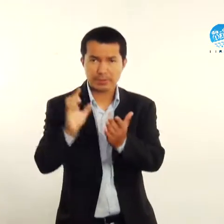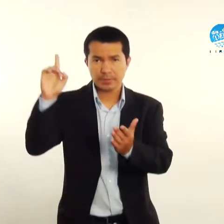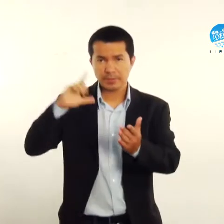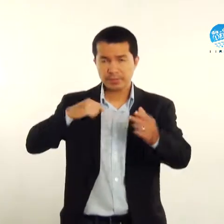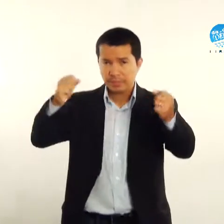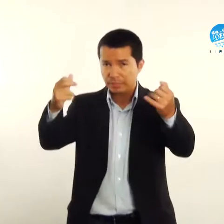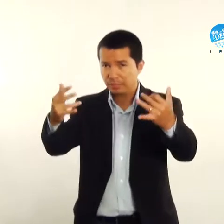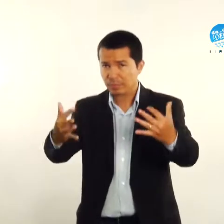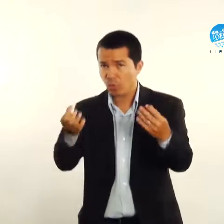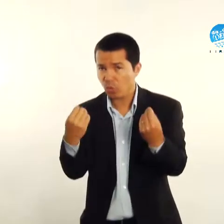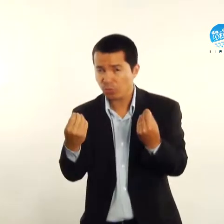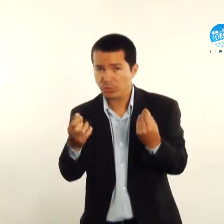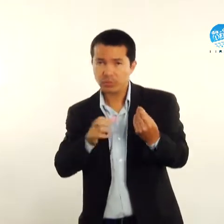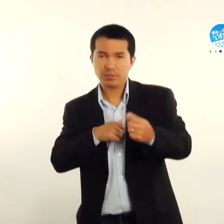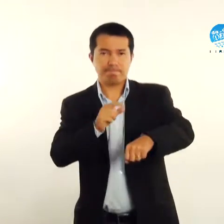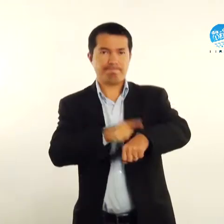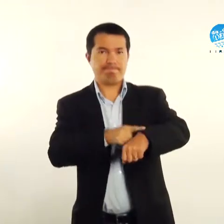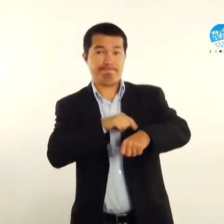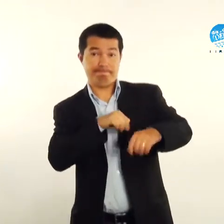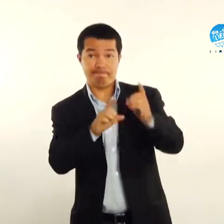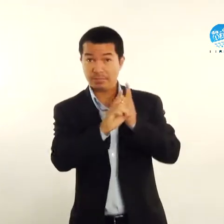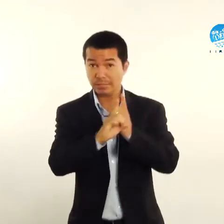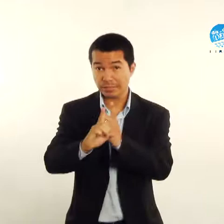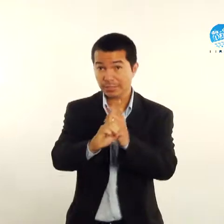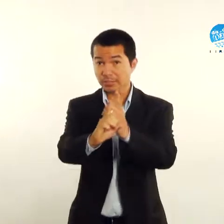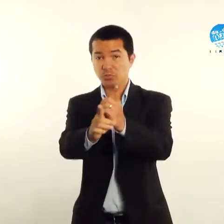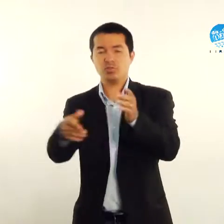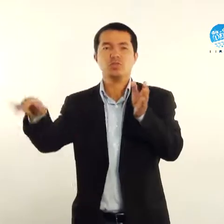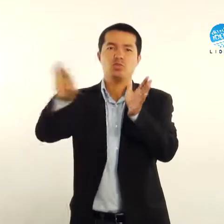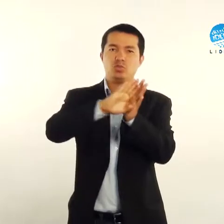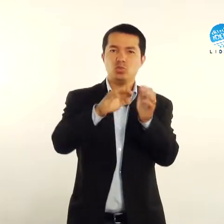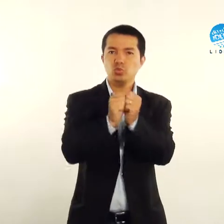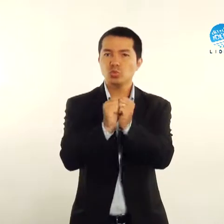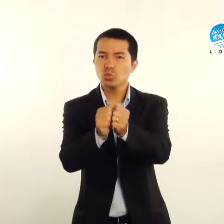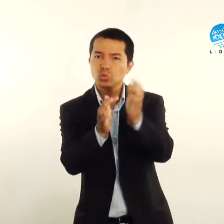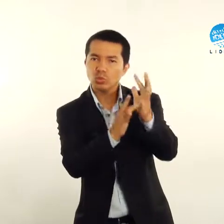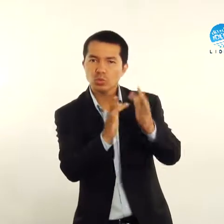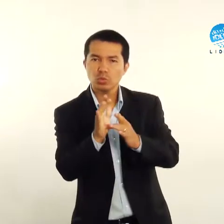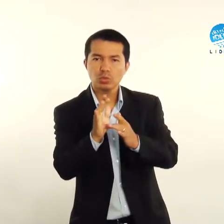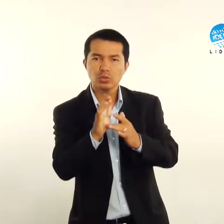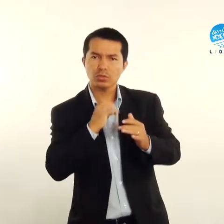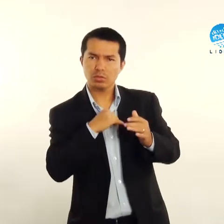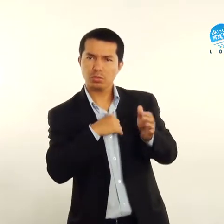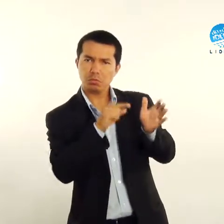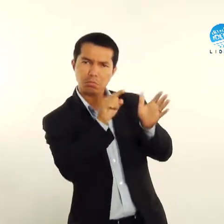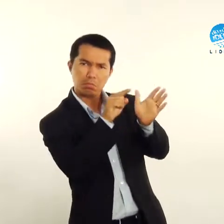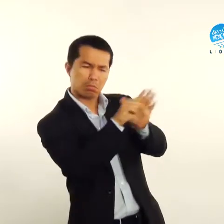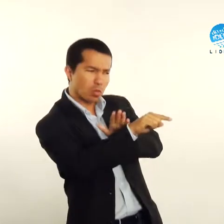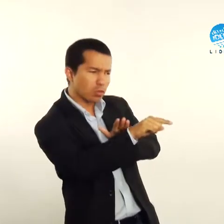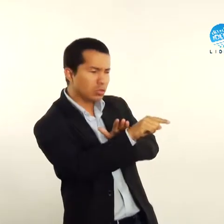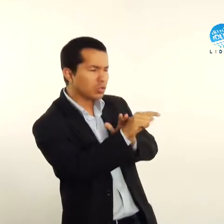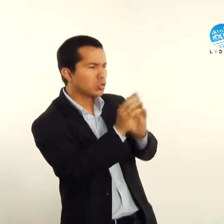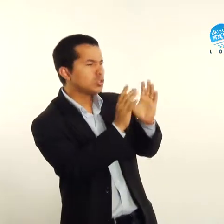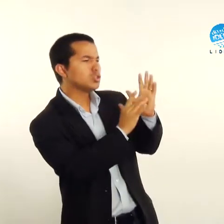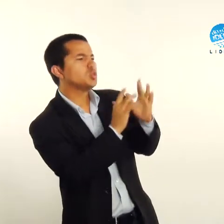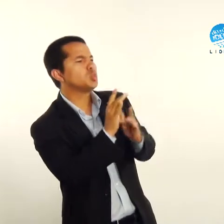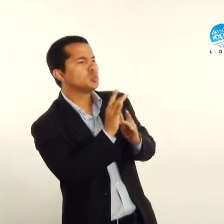assim: naquele momento, os discípulos chegaram a Jesus e perguntaram: quem é